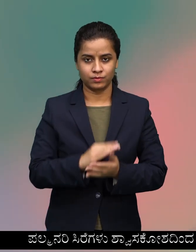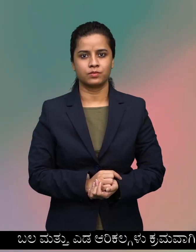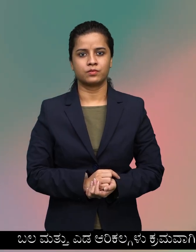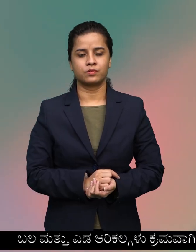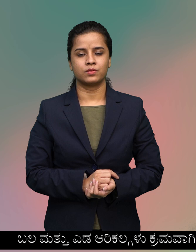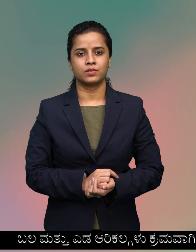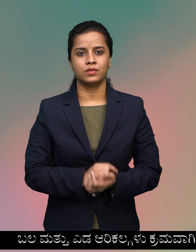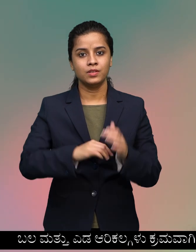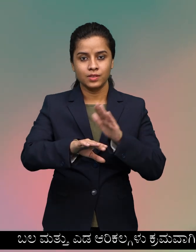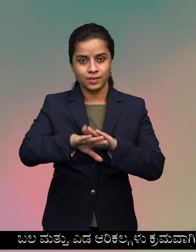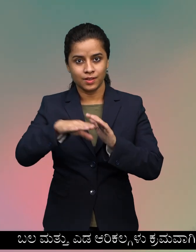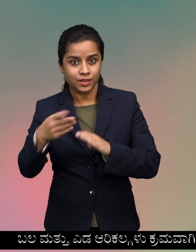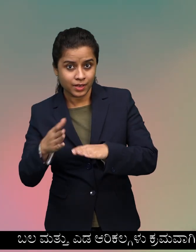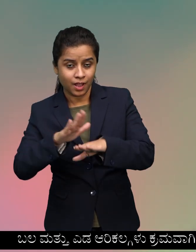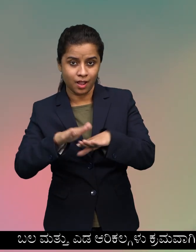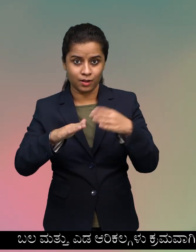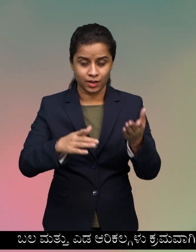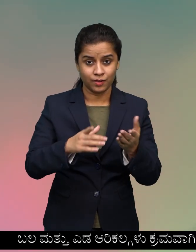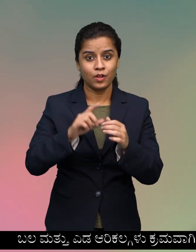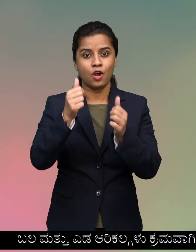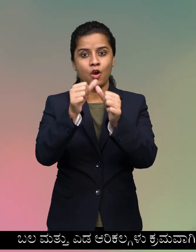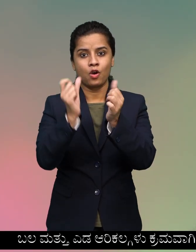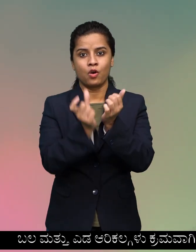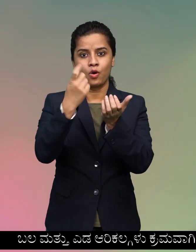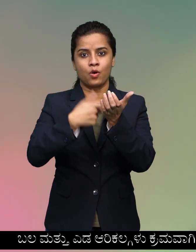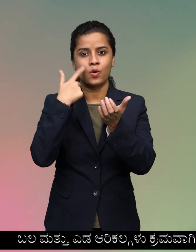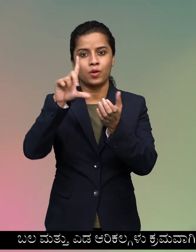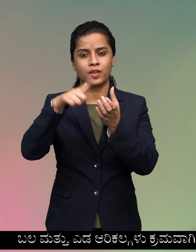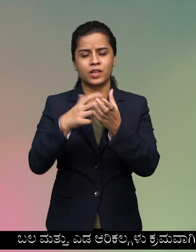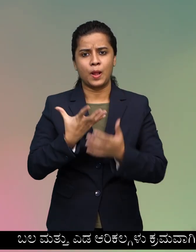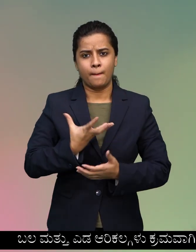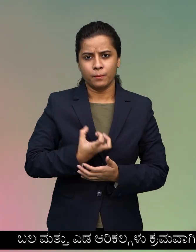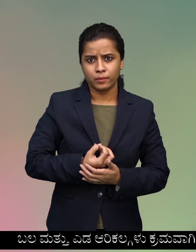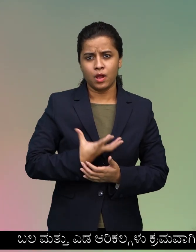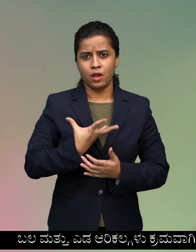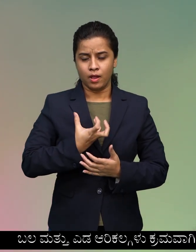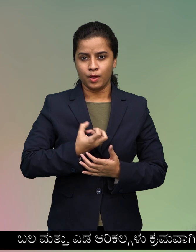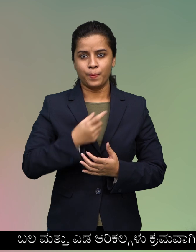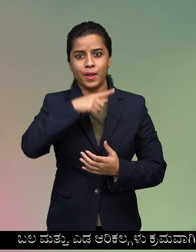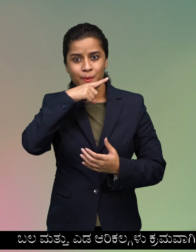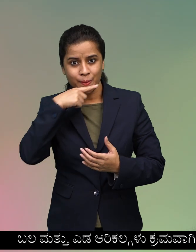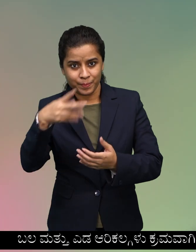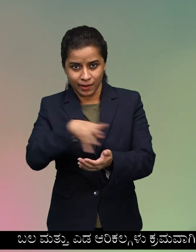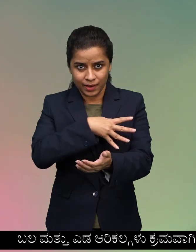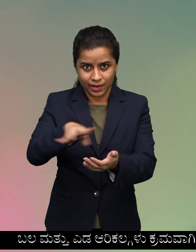ಬಲ ಮತ್ತು ಎಡ ಆರಿಕಲ್ಗಳು ಕ್ರಮವಾಗಿ ಬಲ ಮತ್ತು ಎಡ ಕುಹರಗಳಿಗೆ ರಕ್ತವನ್ನು ಪಂಪ್